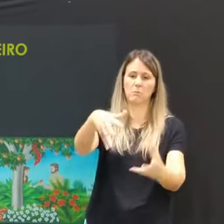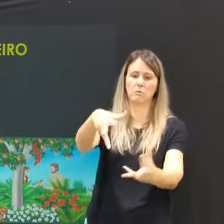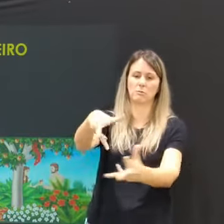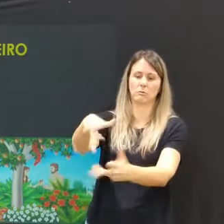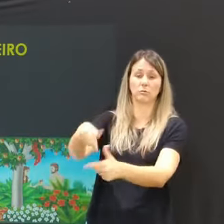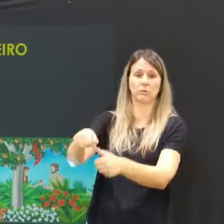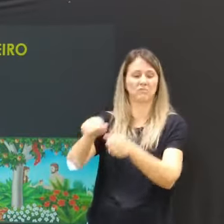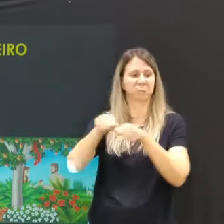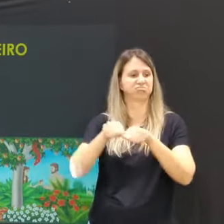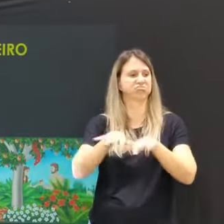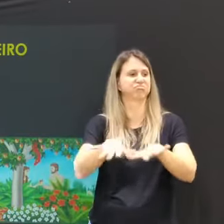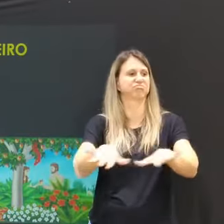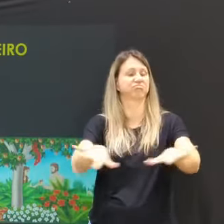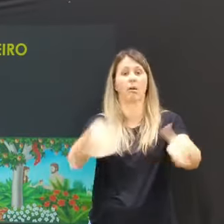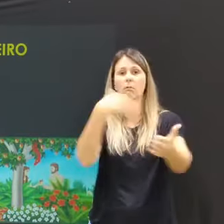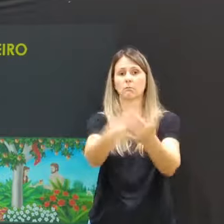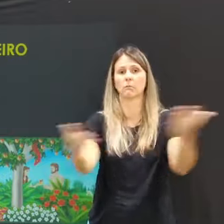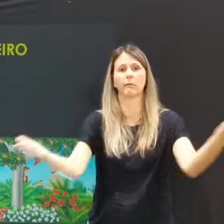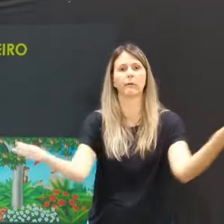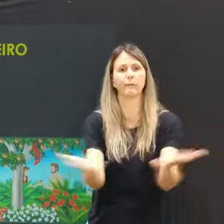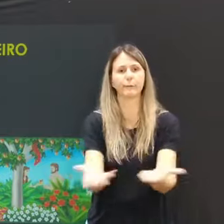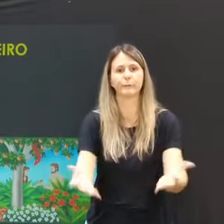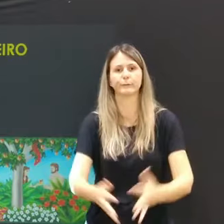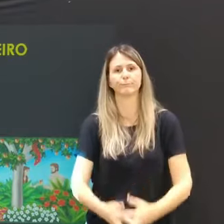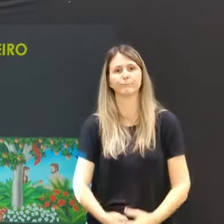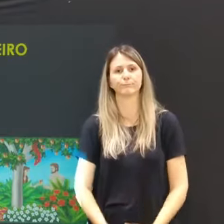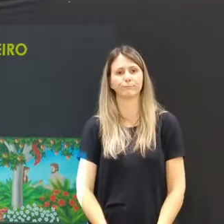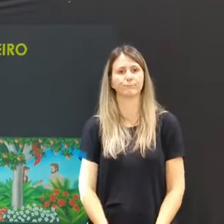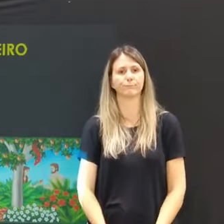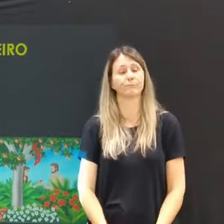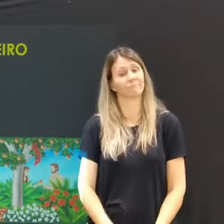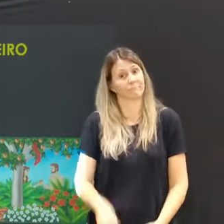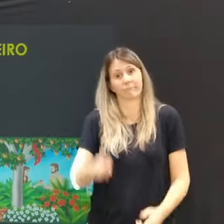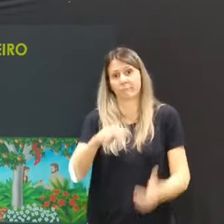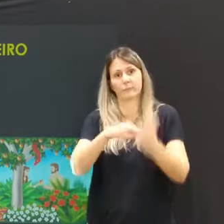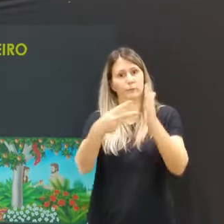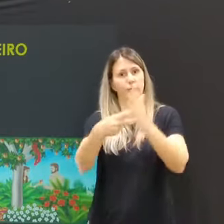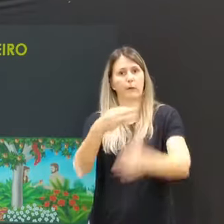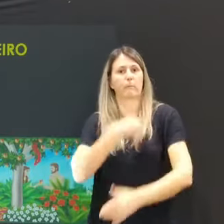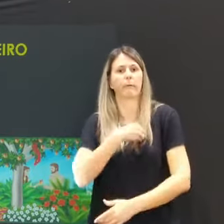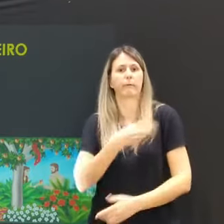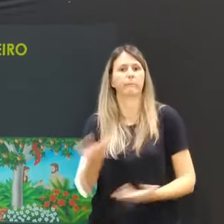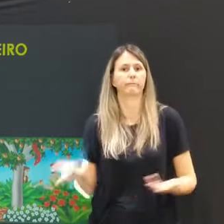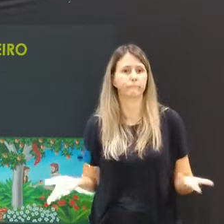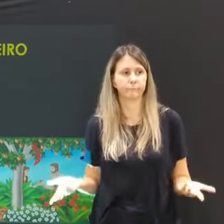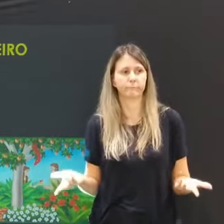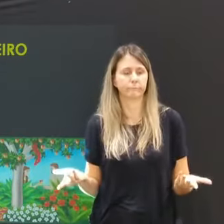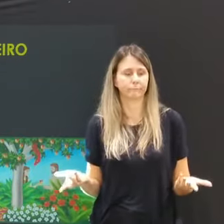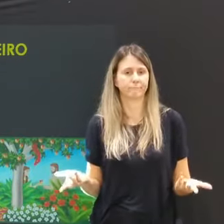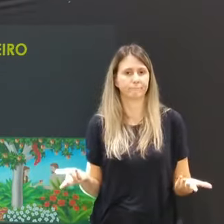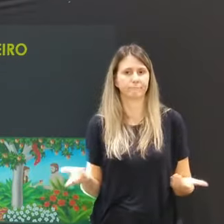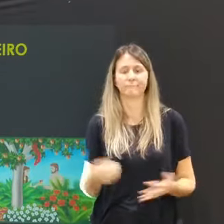genealogia, a geração se espalhou, filhos, e até hoje nós chegamos aqui e sofremos a consequência do pecado do